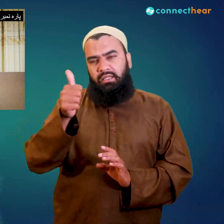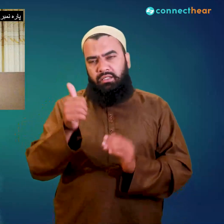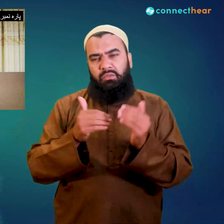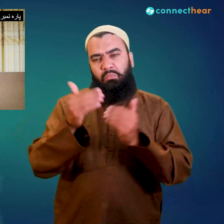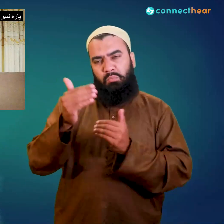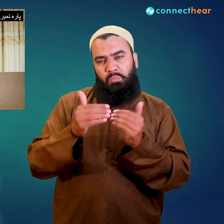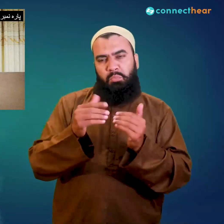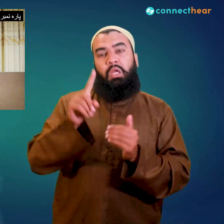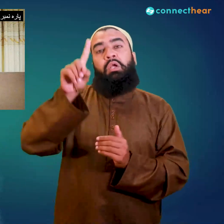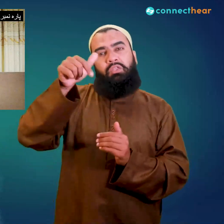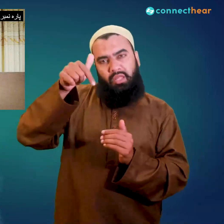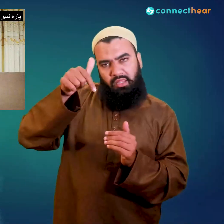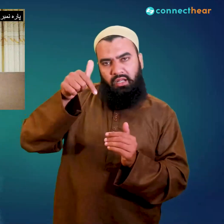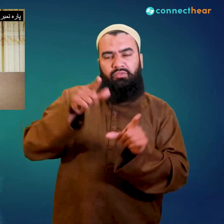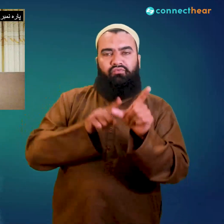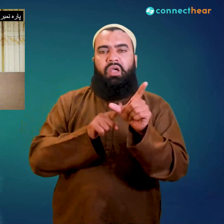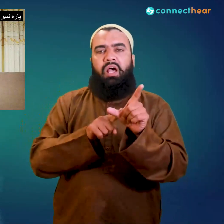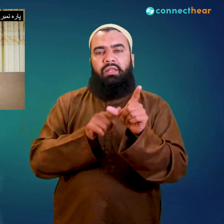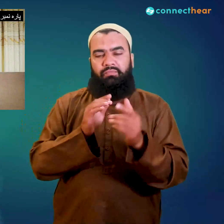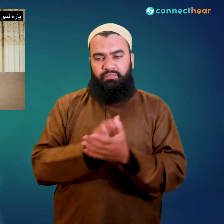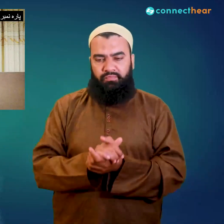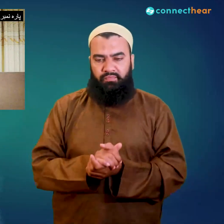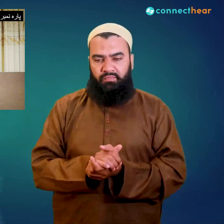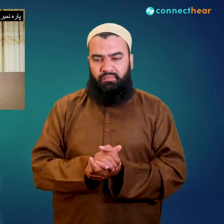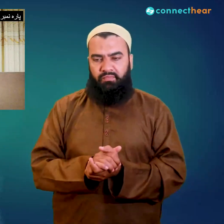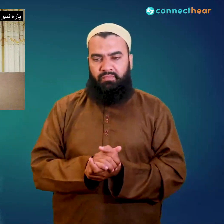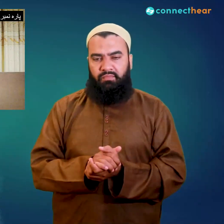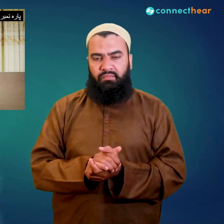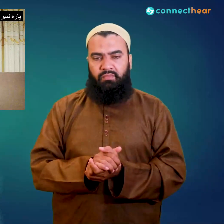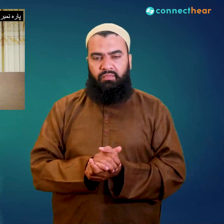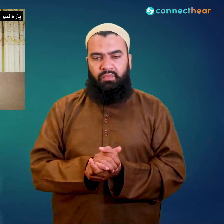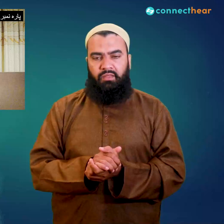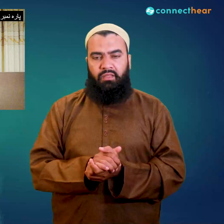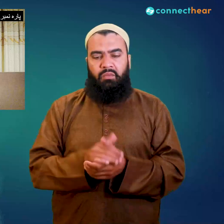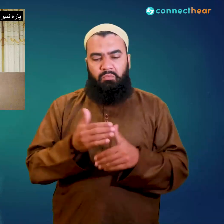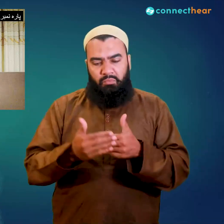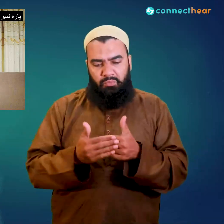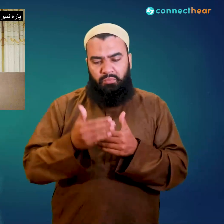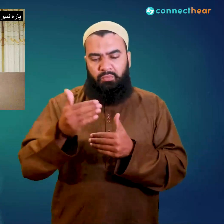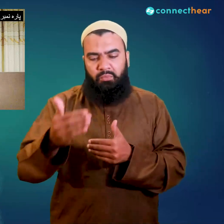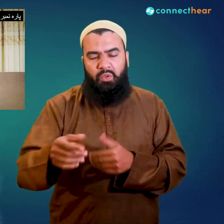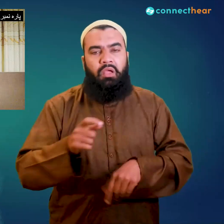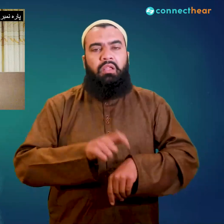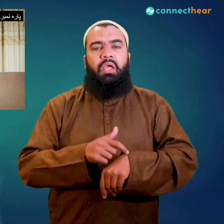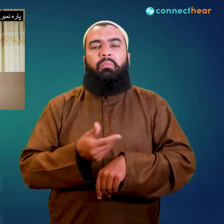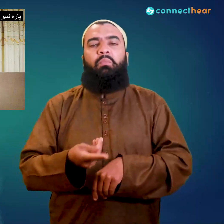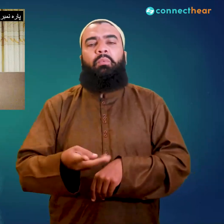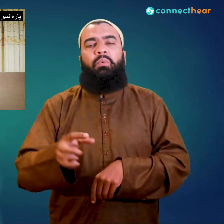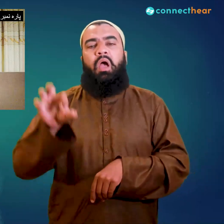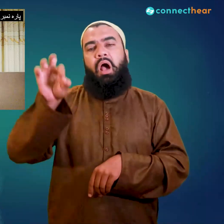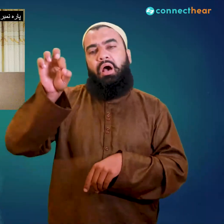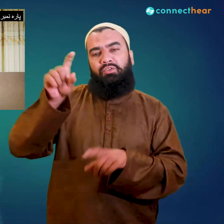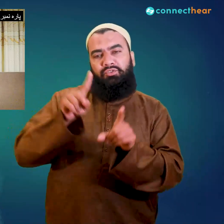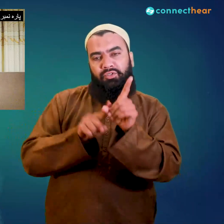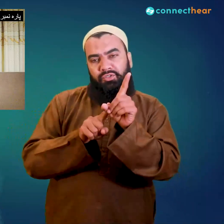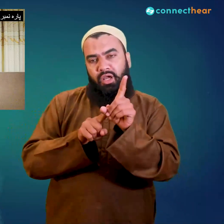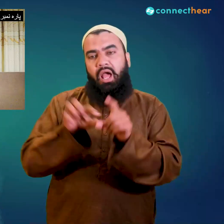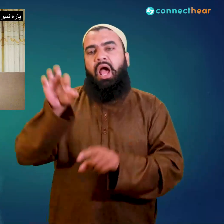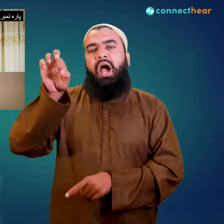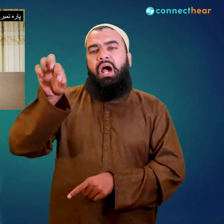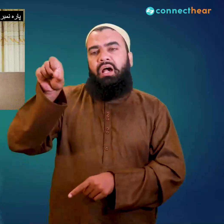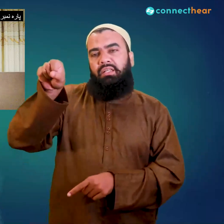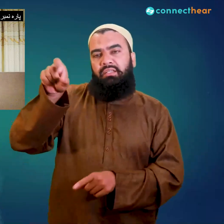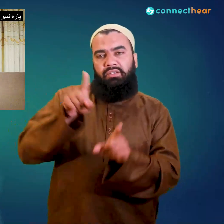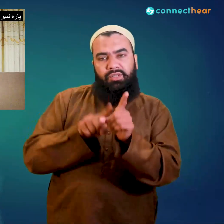وقت 17 سال تھی۔ 80 سال تک وہ اپنے والد سے دور رہے، بعض روایت میں 40 سال